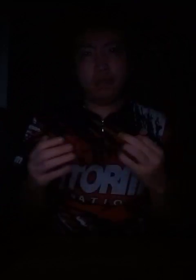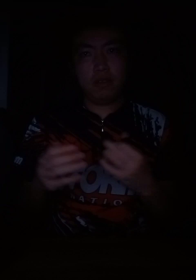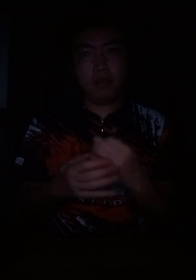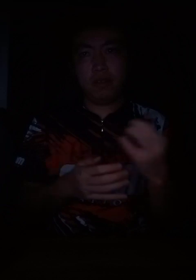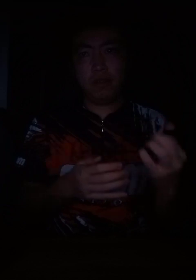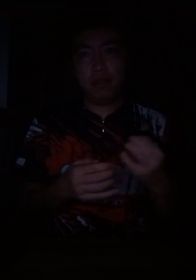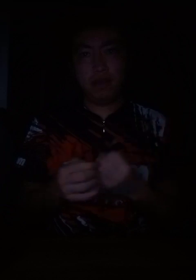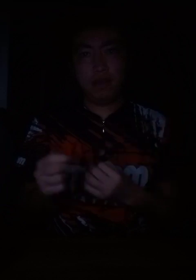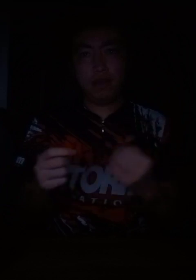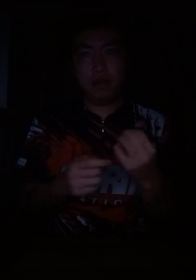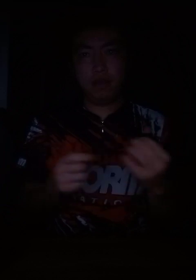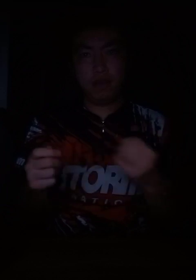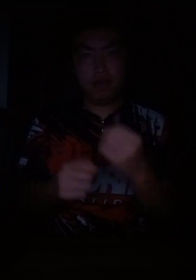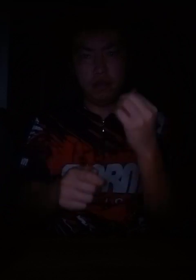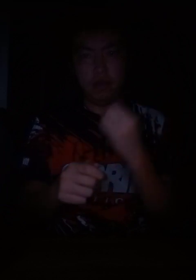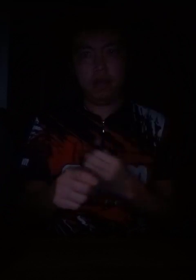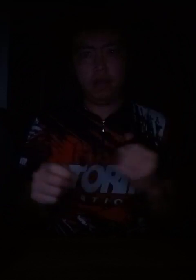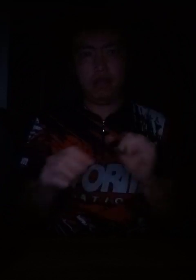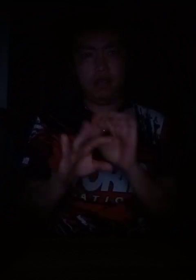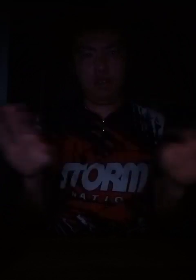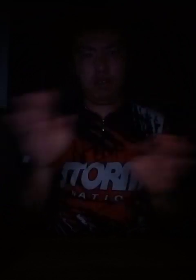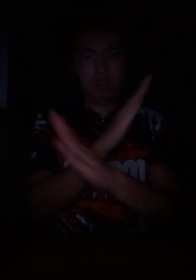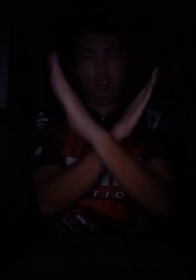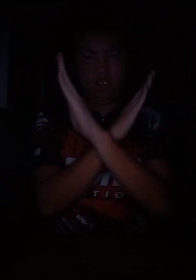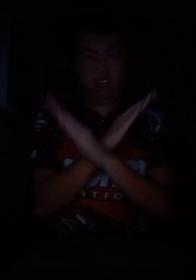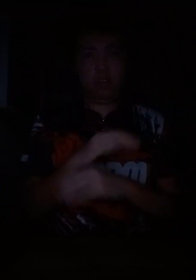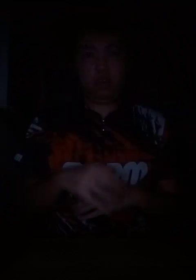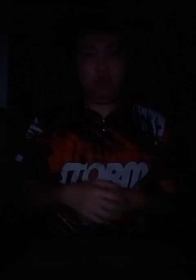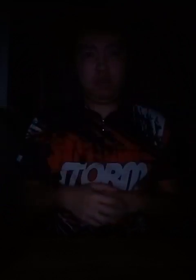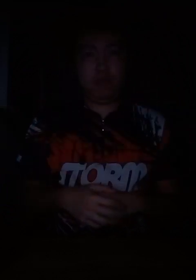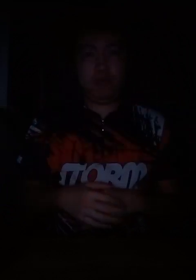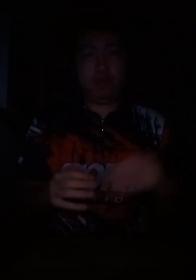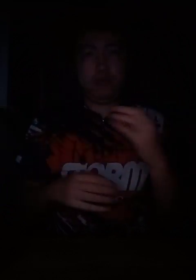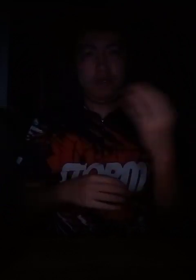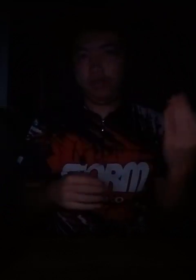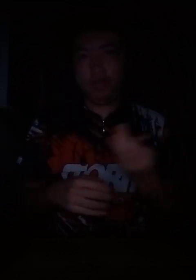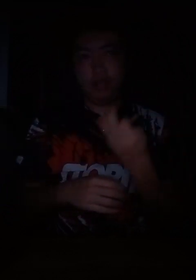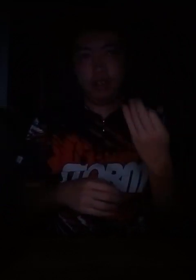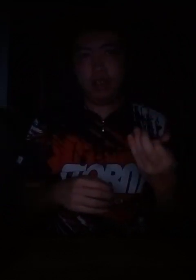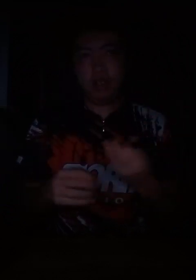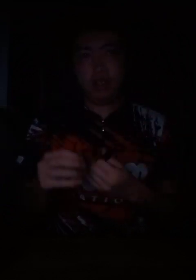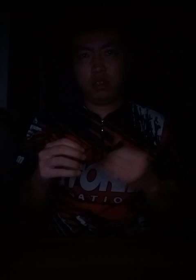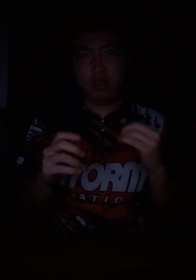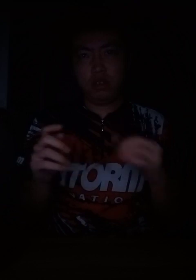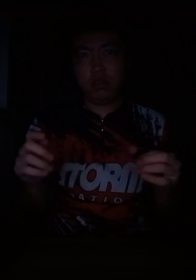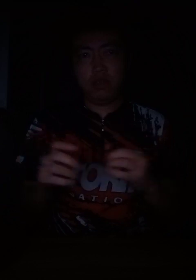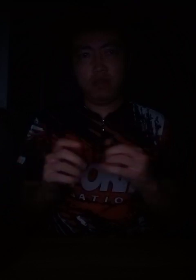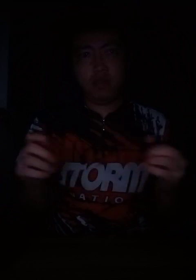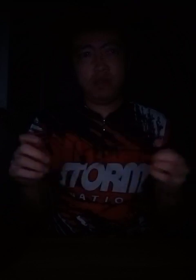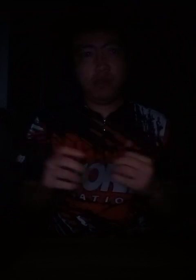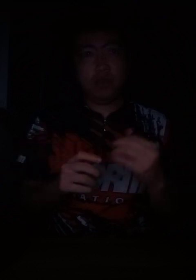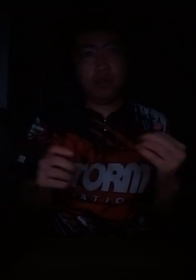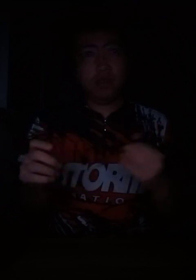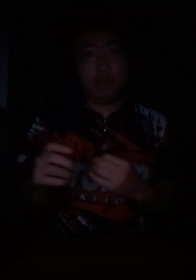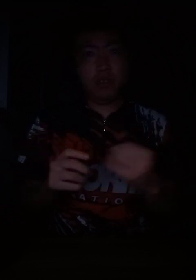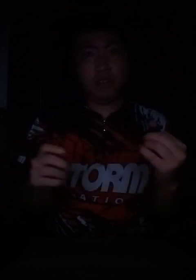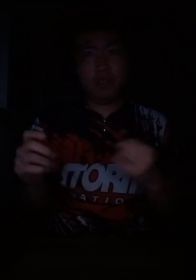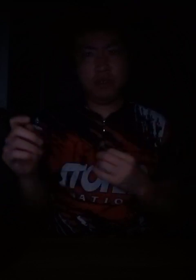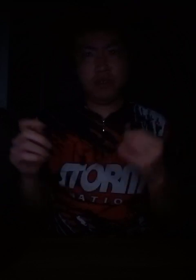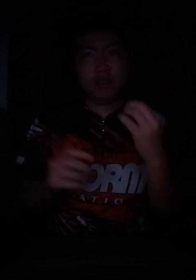도망칠까봐 달리던 버스를 멈추고 문을 열어주지 않았다고 합니다. 경찰에 신고하면 잠잠해질까 싶었던 난동은 갈수록 심해졌고 기사는